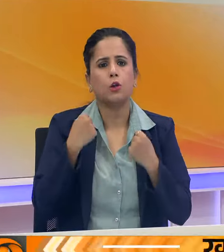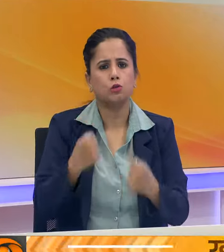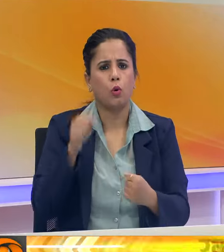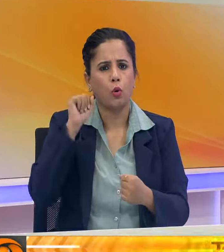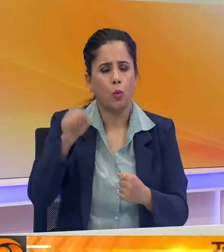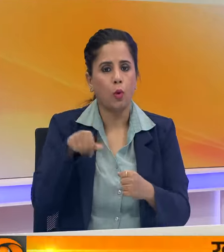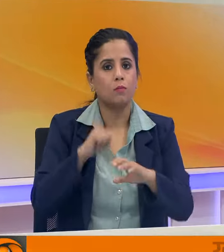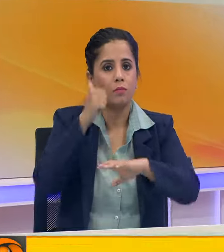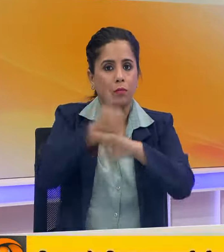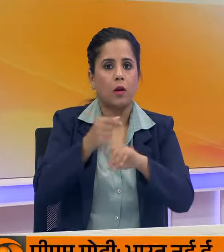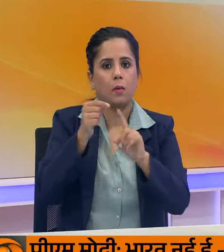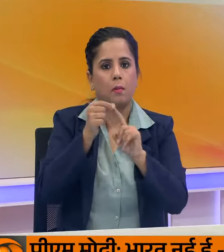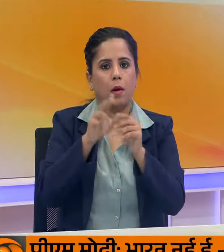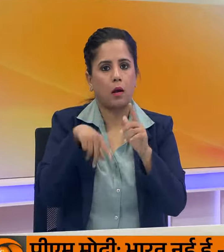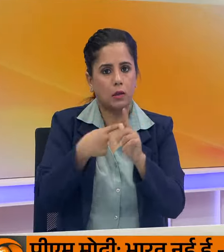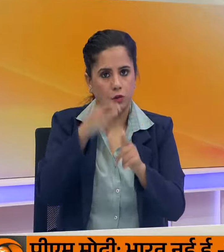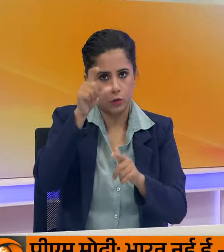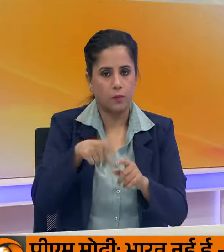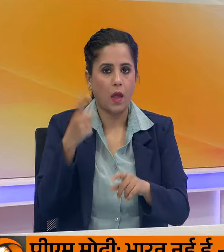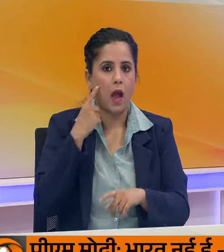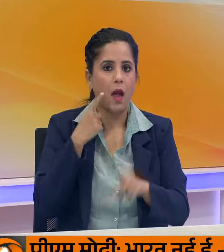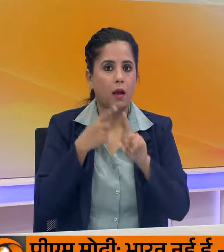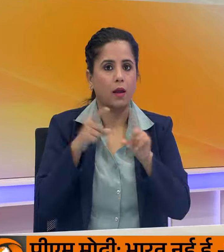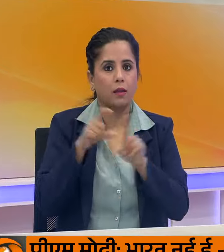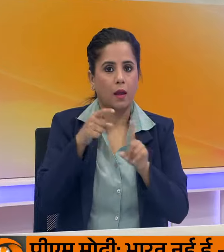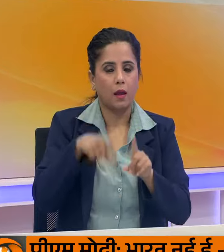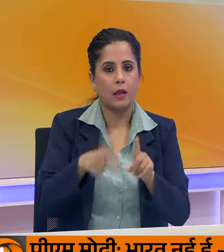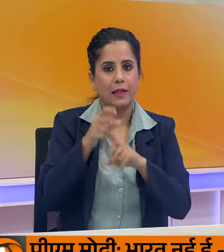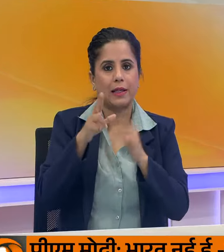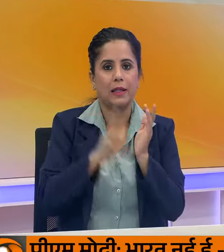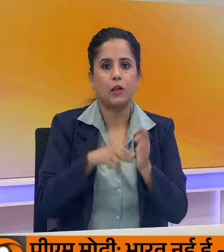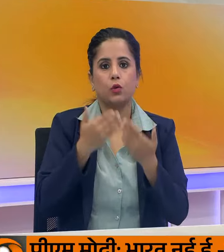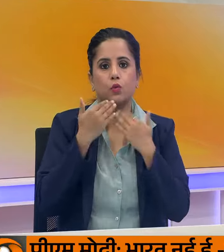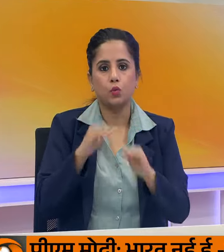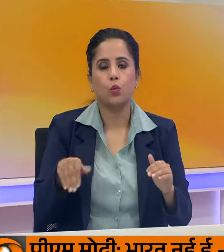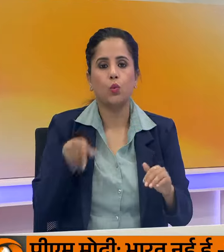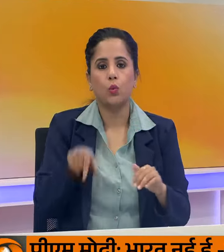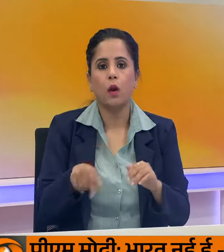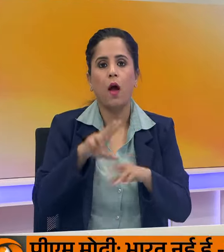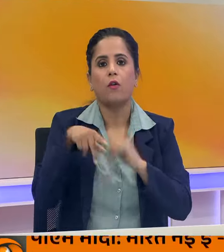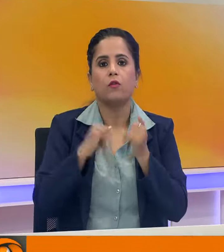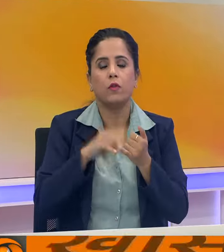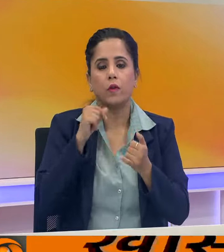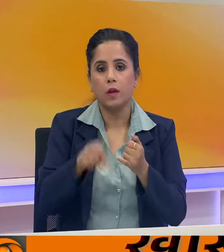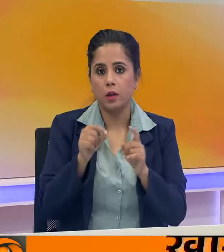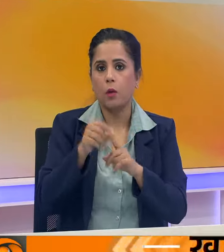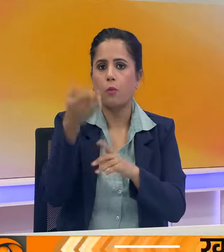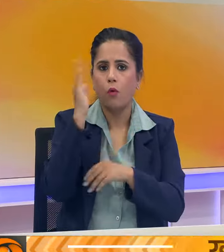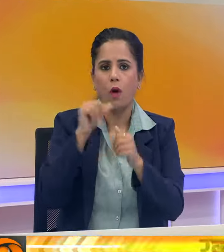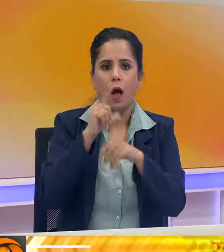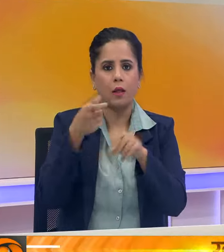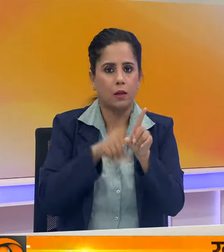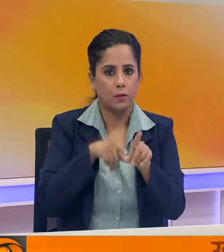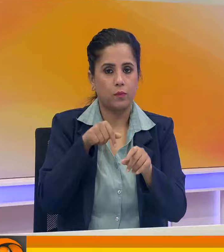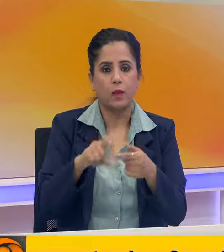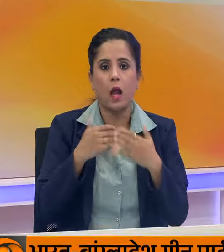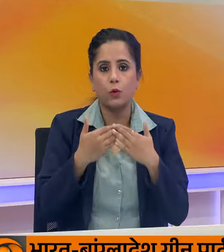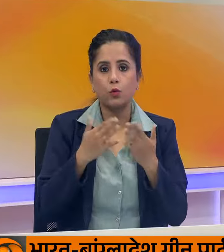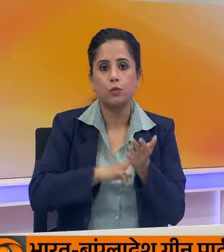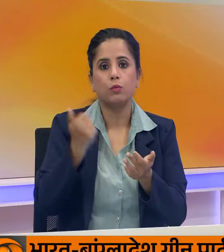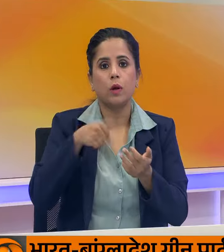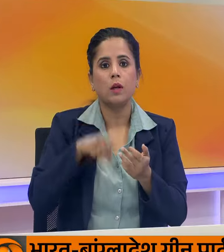संस्थापक पंकज बंसल आईआईटी दिल्ली के डीन स्टूडेंट अफेयर्स प्रोफेसर आदित्य बत्तल और शिक्षा मंत्रालय के